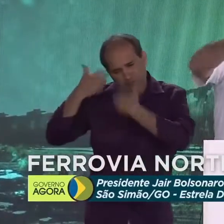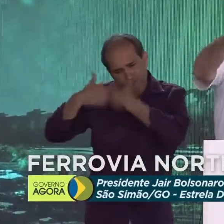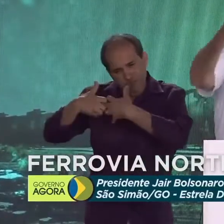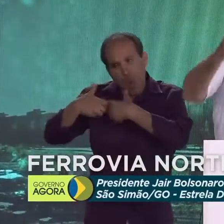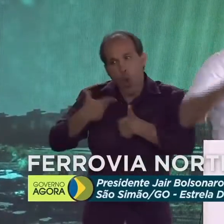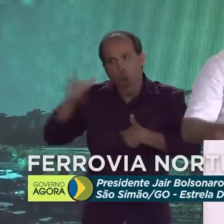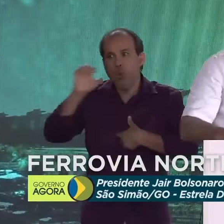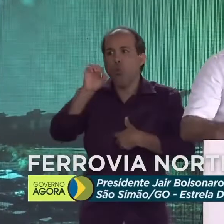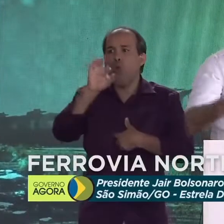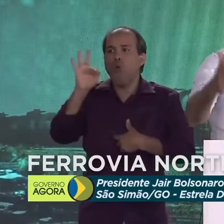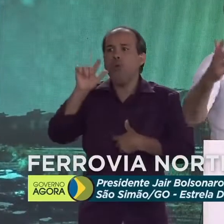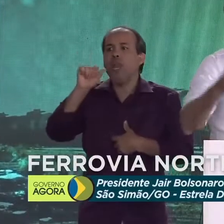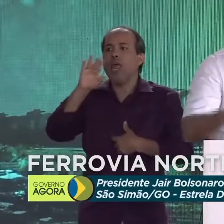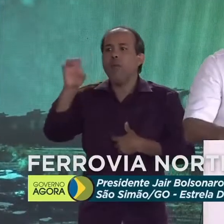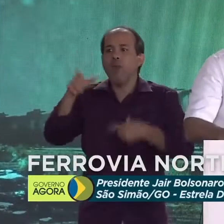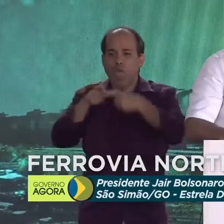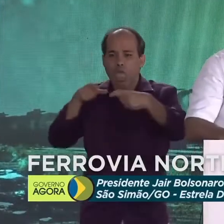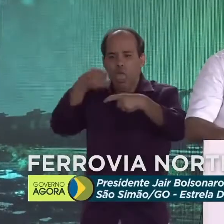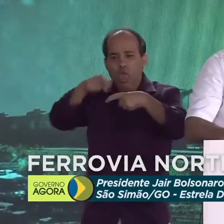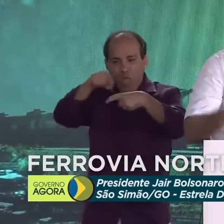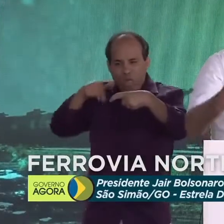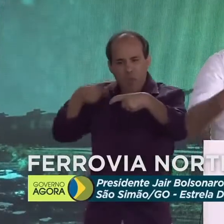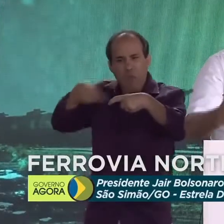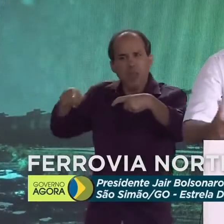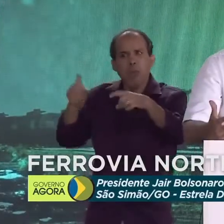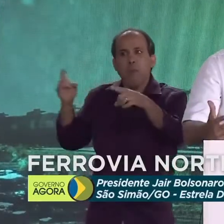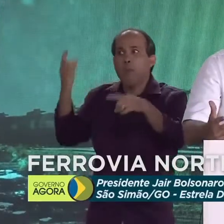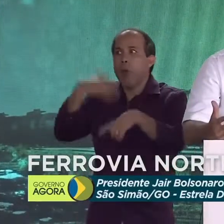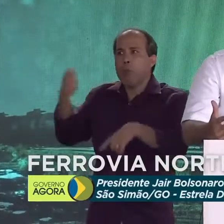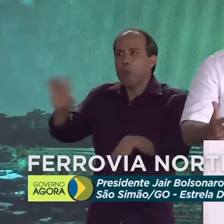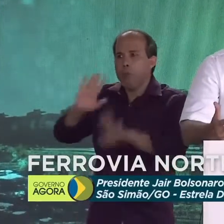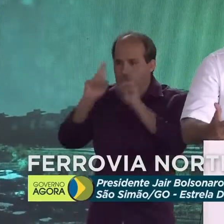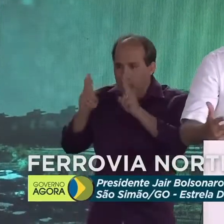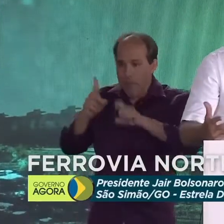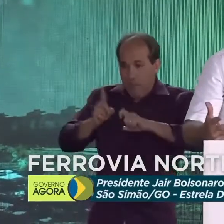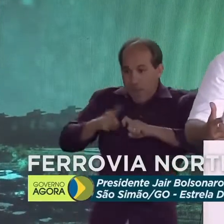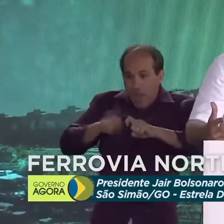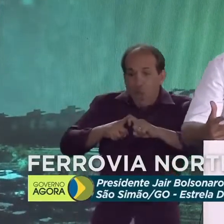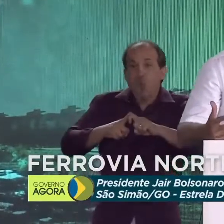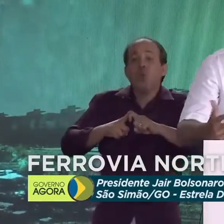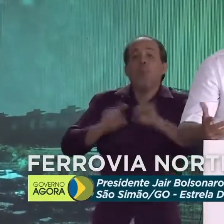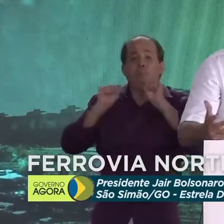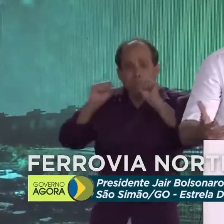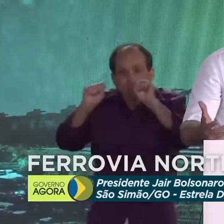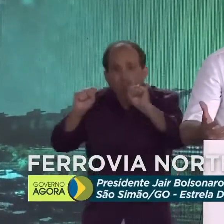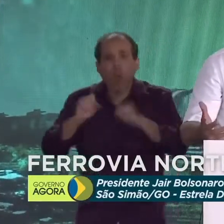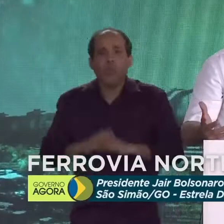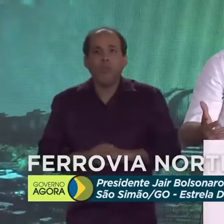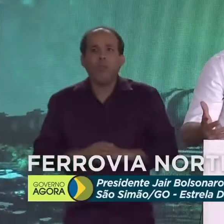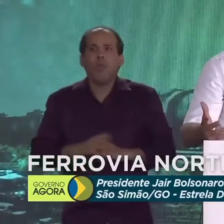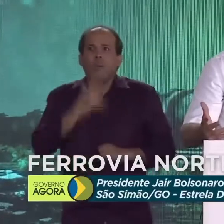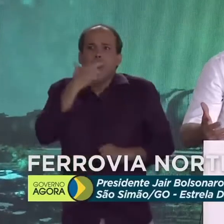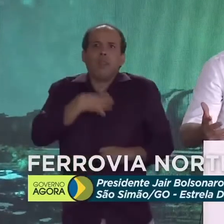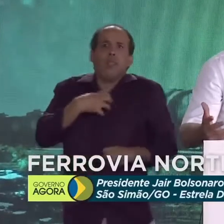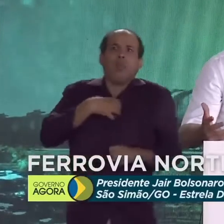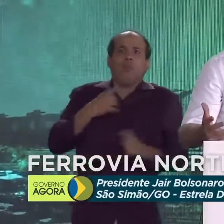chama off-label, fora da bula. O médico hoje, ele está se sentindo